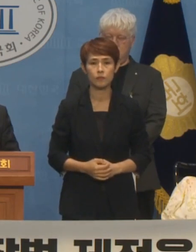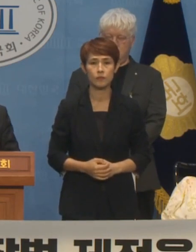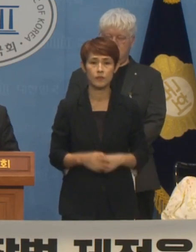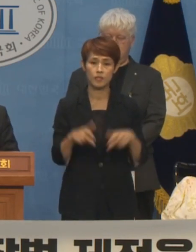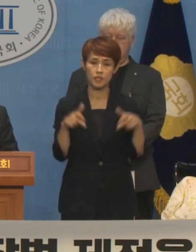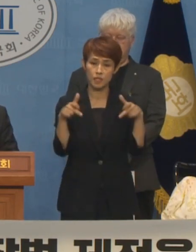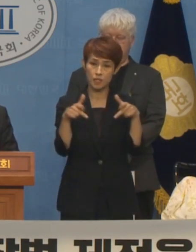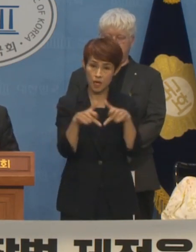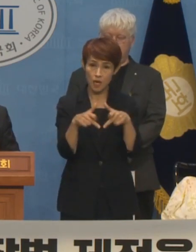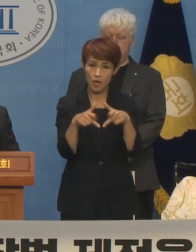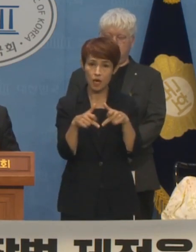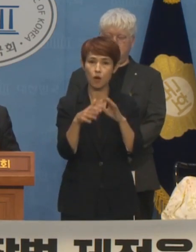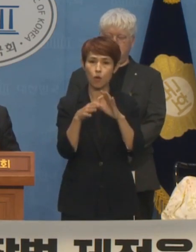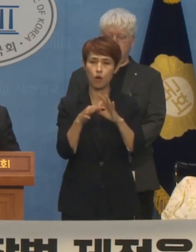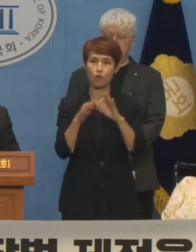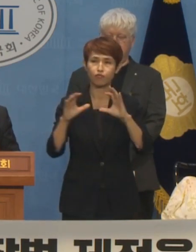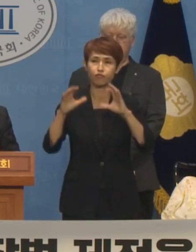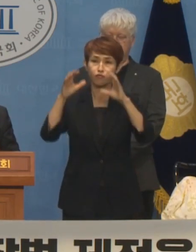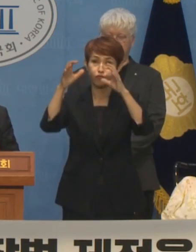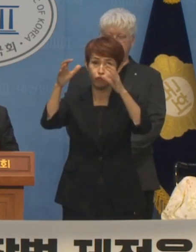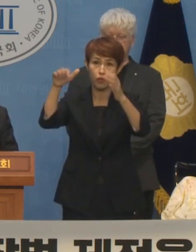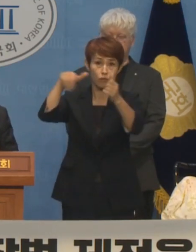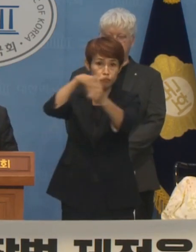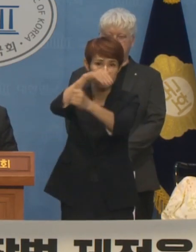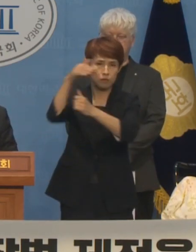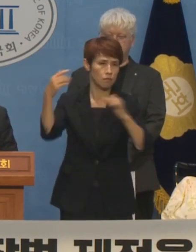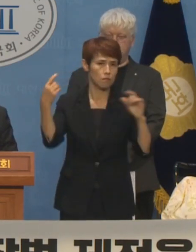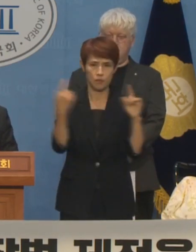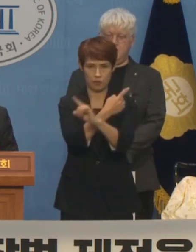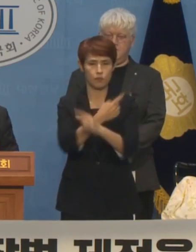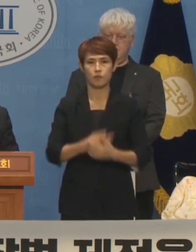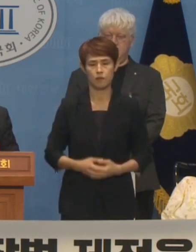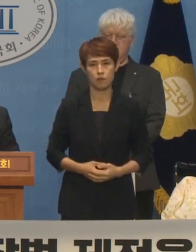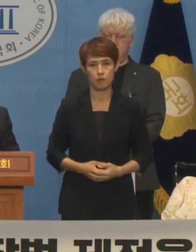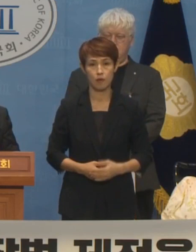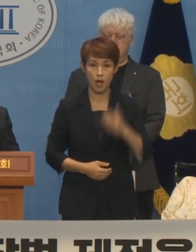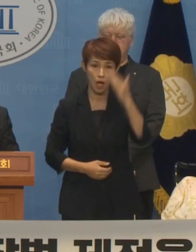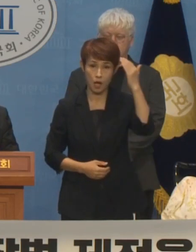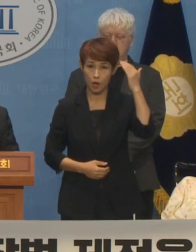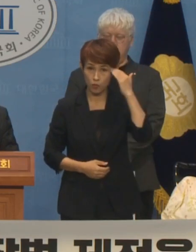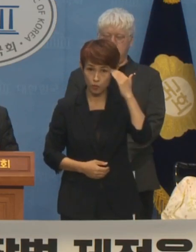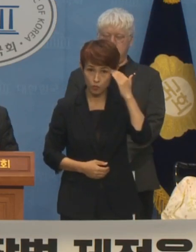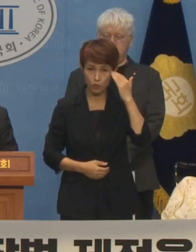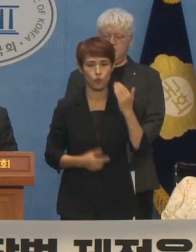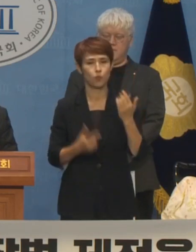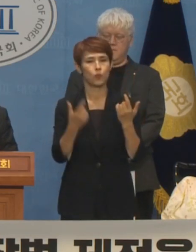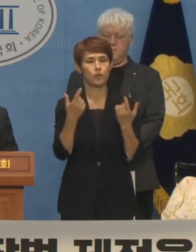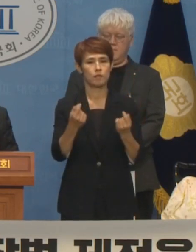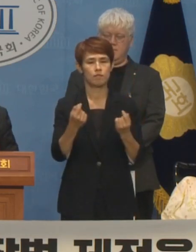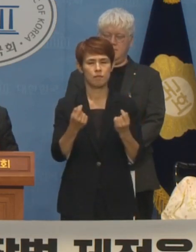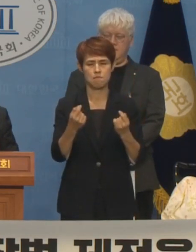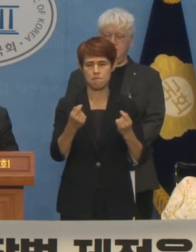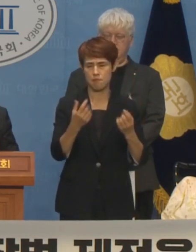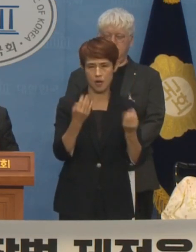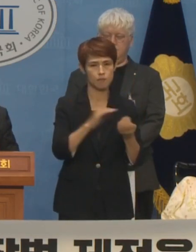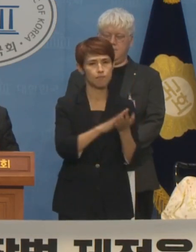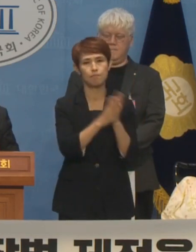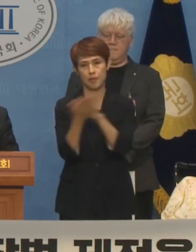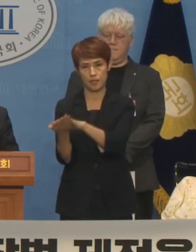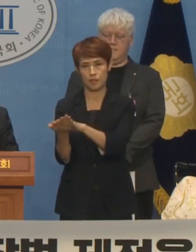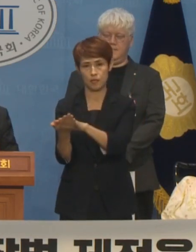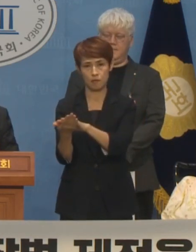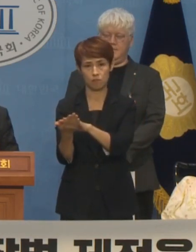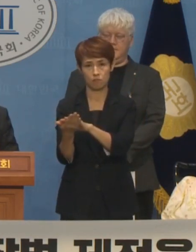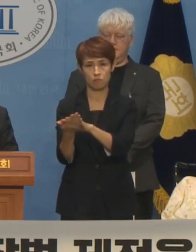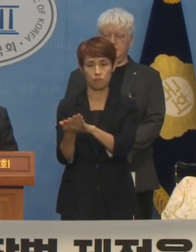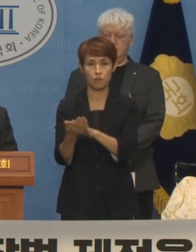장애에 대한 국제적인 패러다임이 바뀌었습니다. 우리 사회도 빠른 속도로 변해왔습니다.